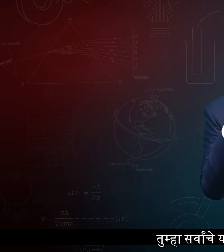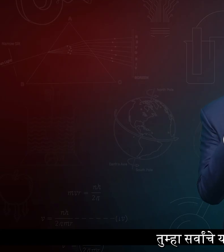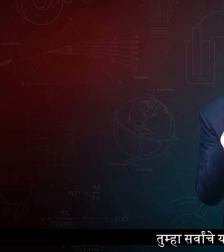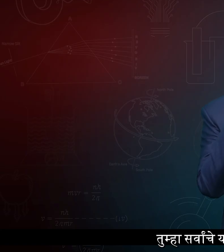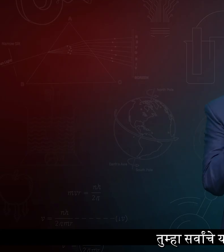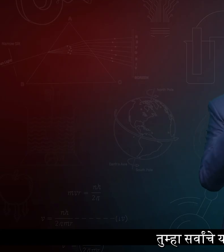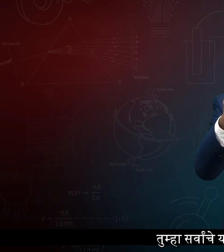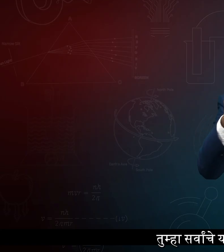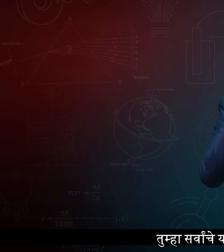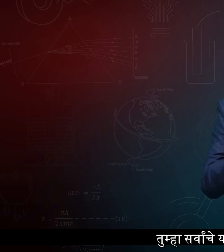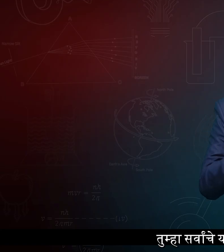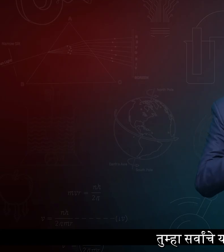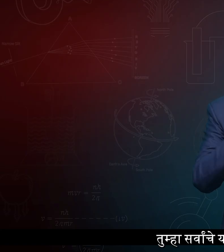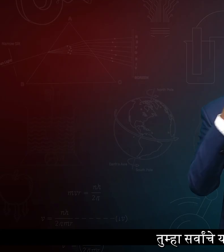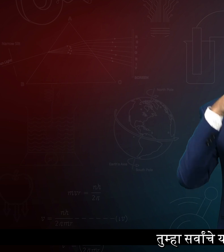तुम्हा सर्वांचे नवीन व्हिडिओमध्ये स्वागत आहे.